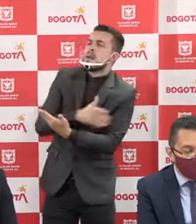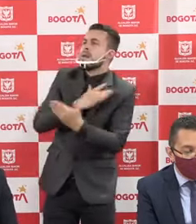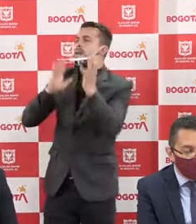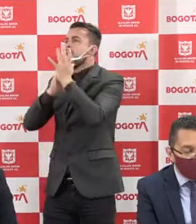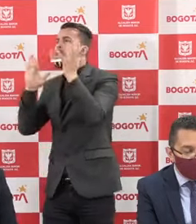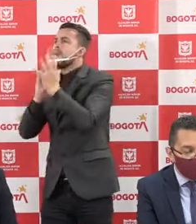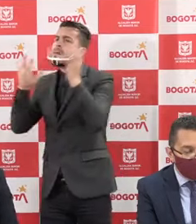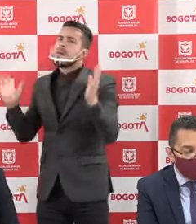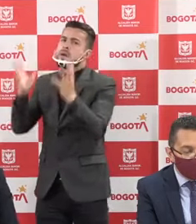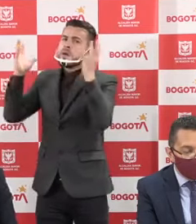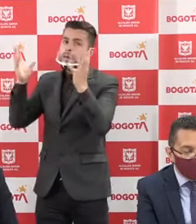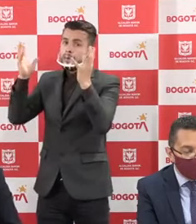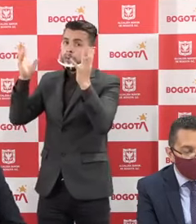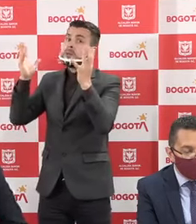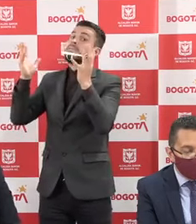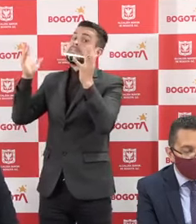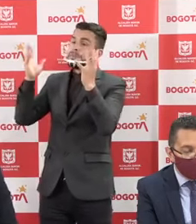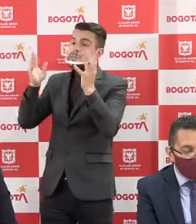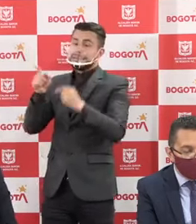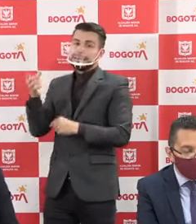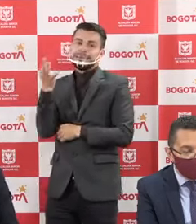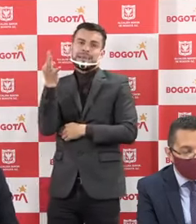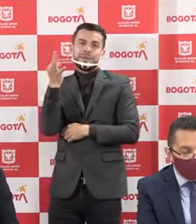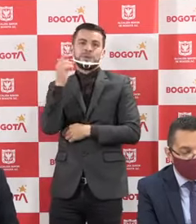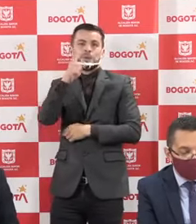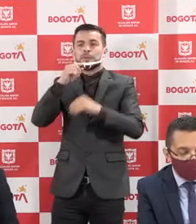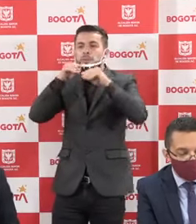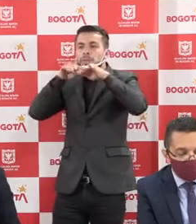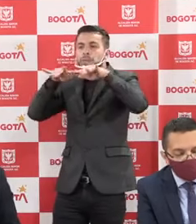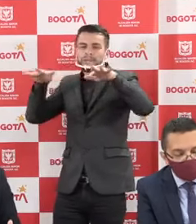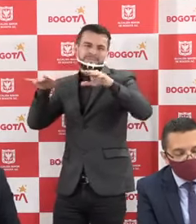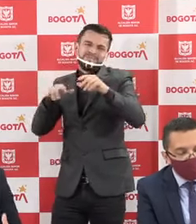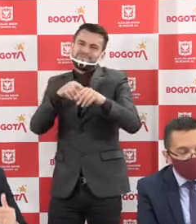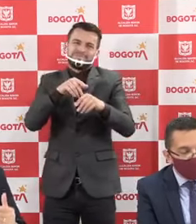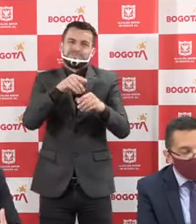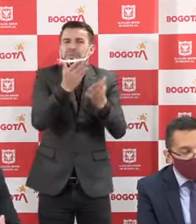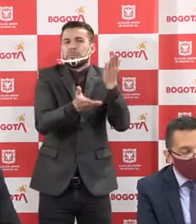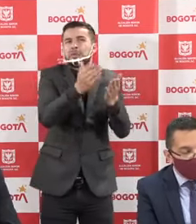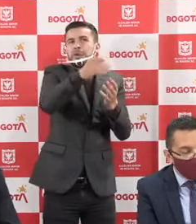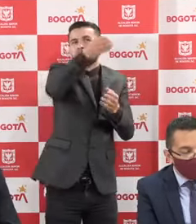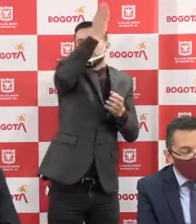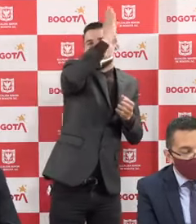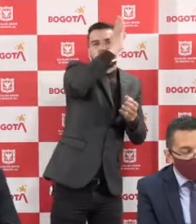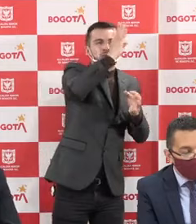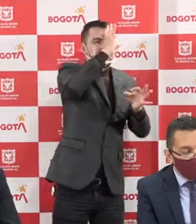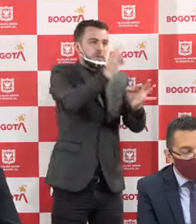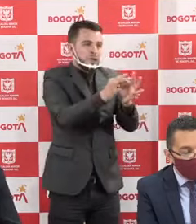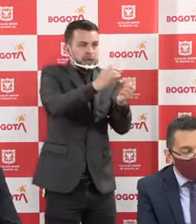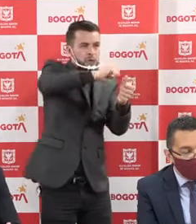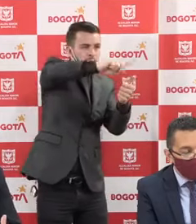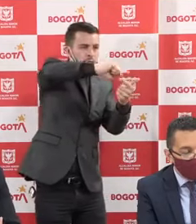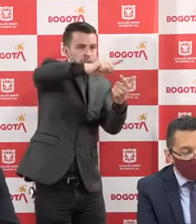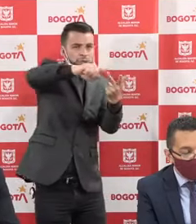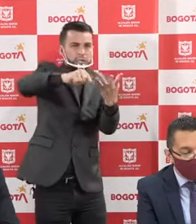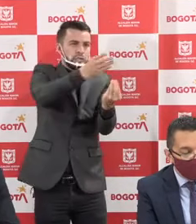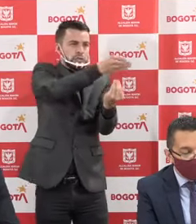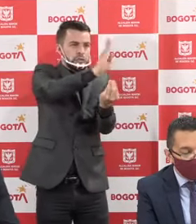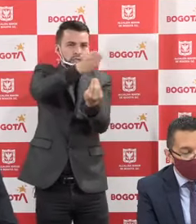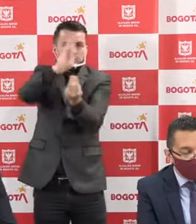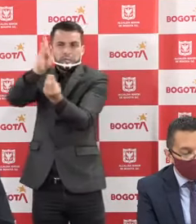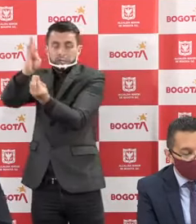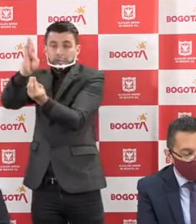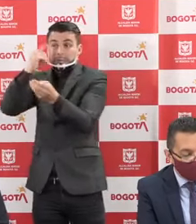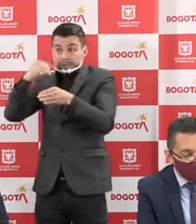son usuales en un rito en un ritual de diversas creencias representa un alto riesgo de contagio por esta razón